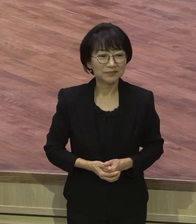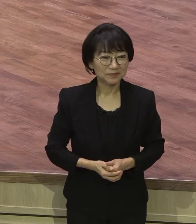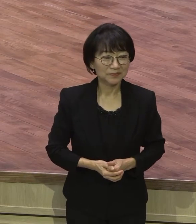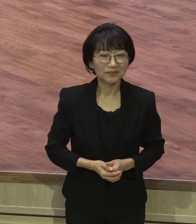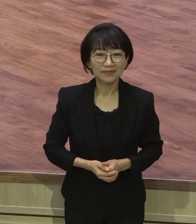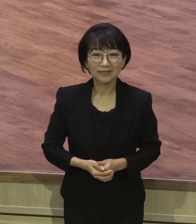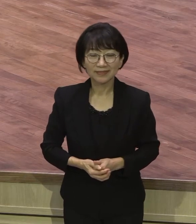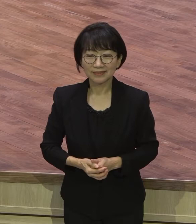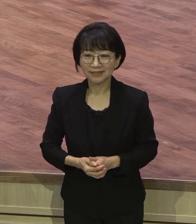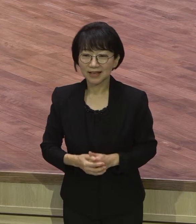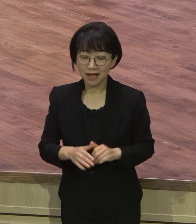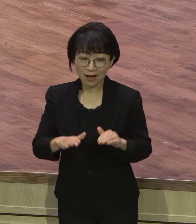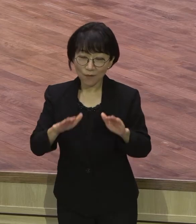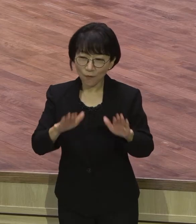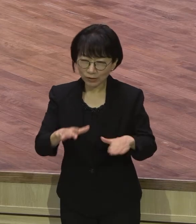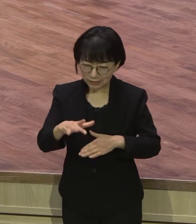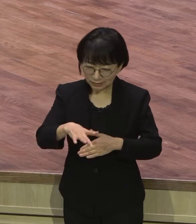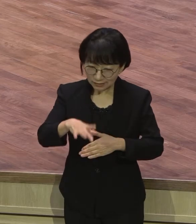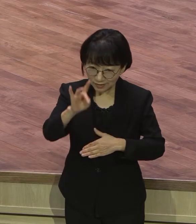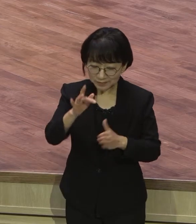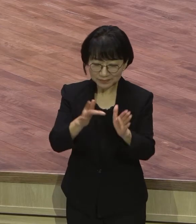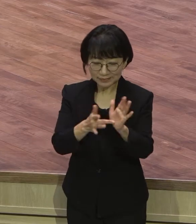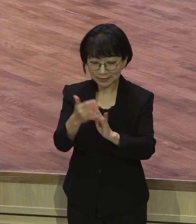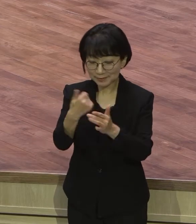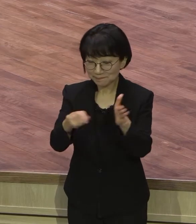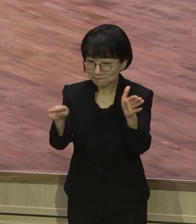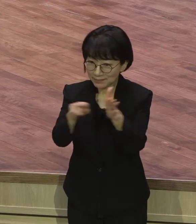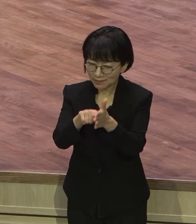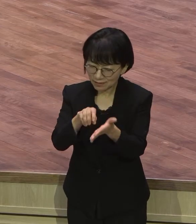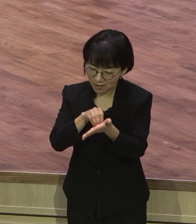예수 꼭 오늘 처음 믿은 것처럼